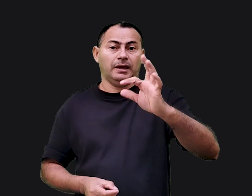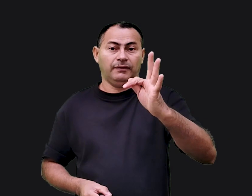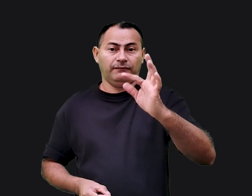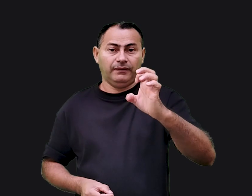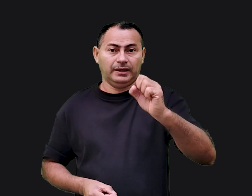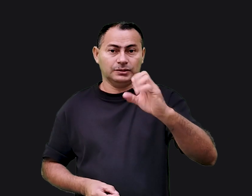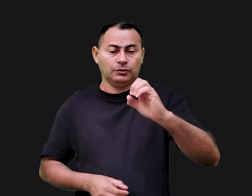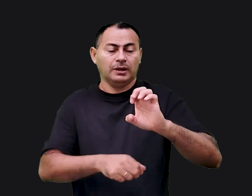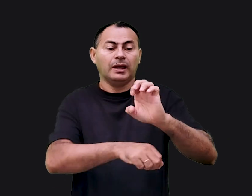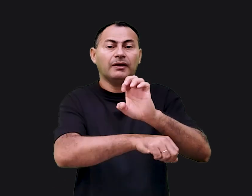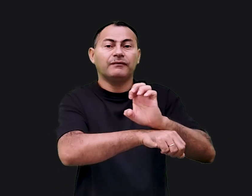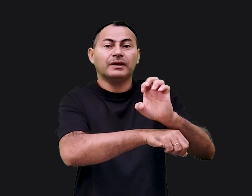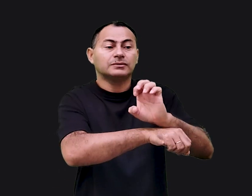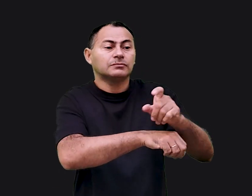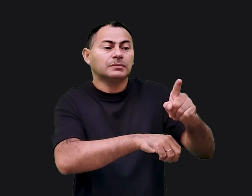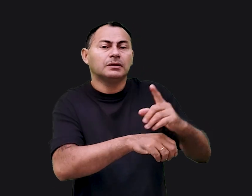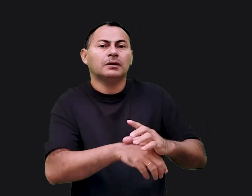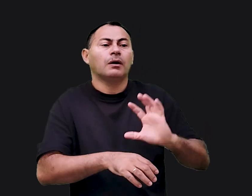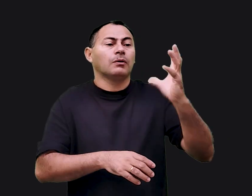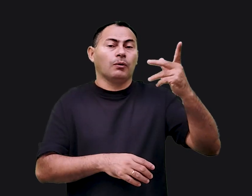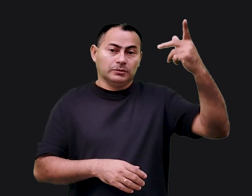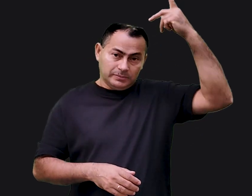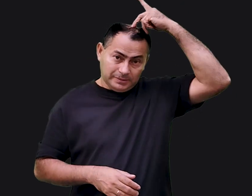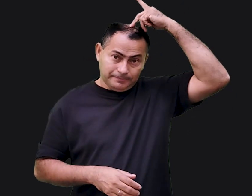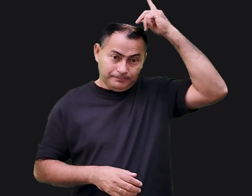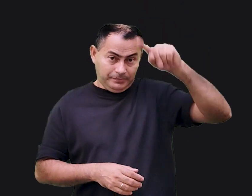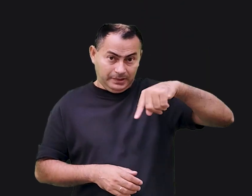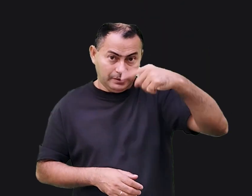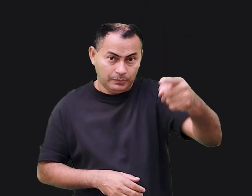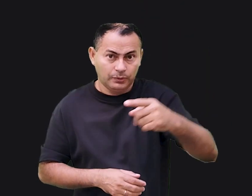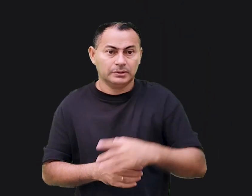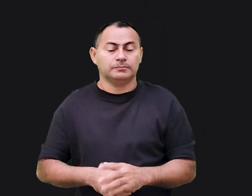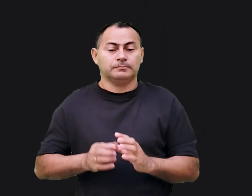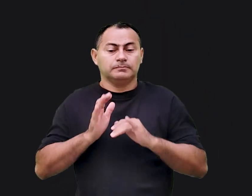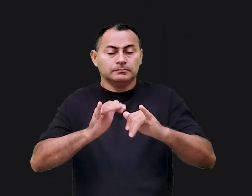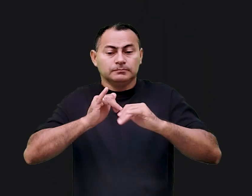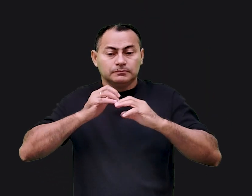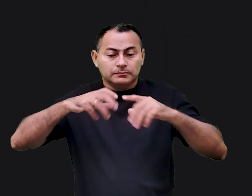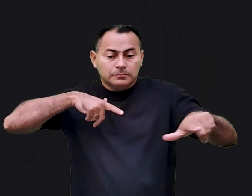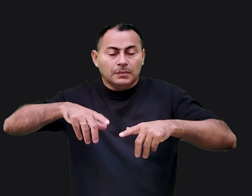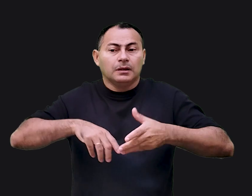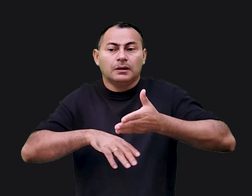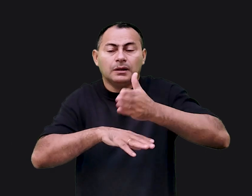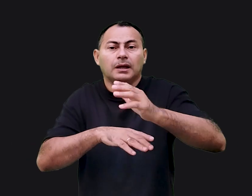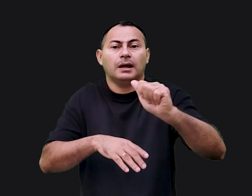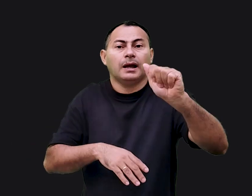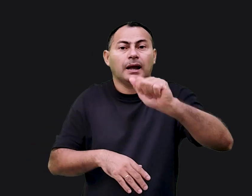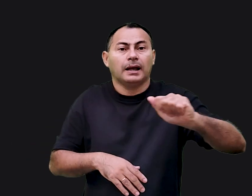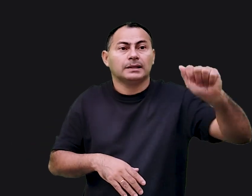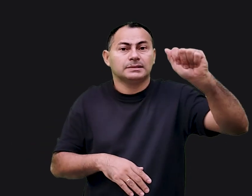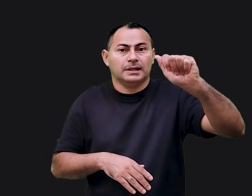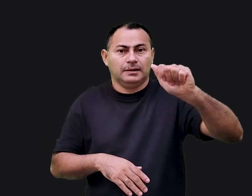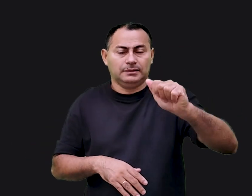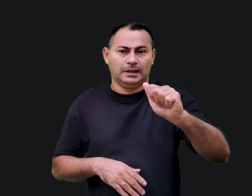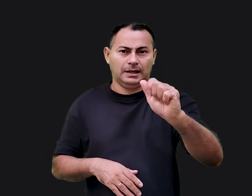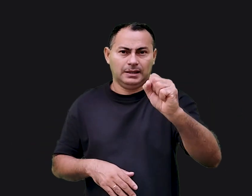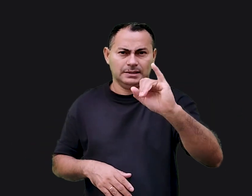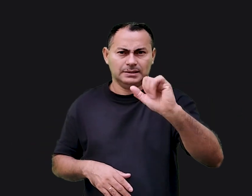onde ocorreu outro pentec depois disso ele Estendeu seu ministério para a Ásia menor quando